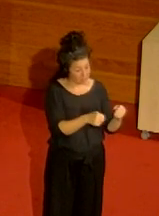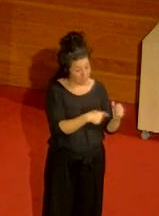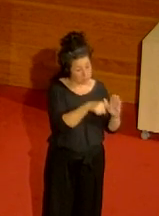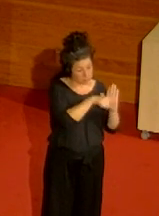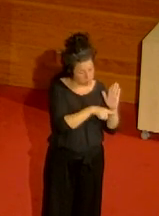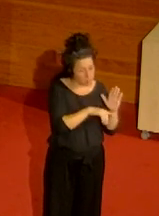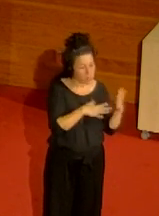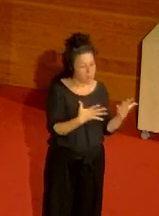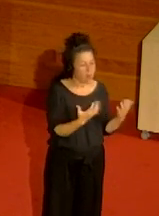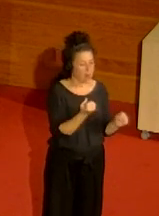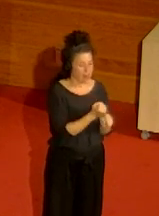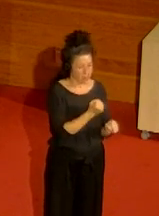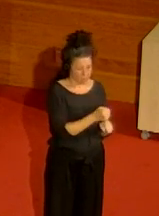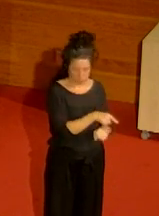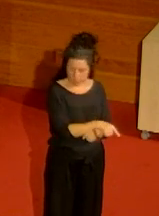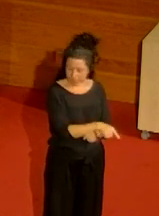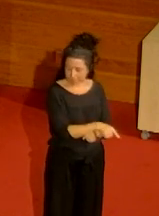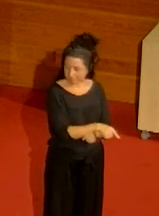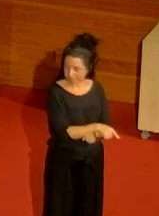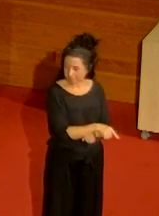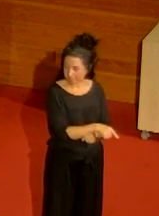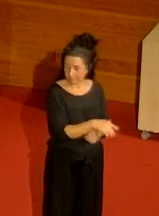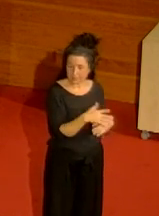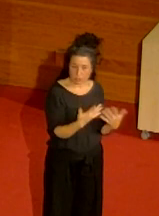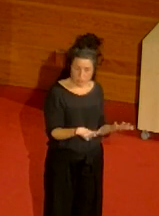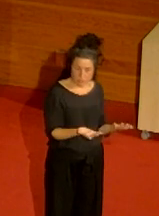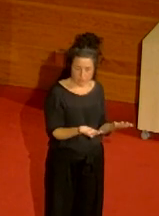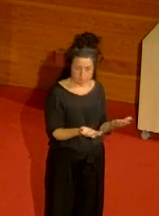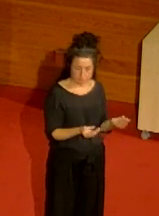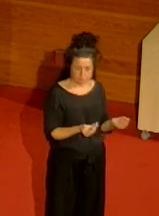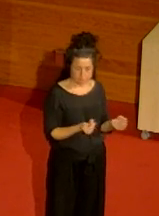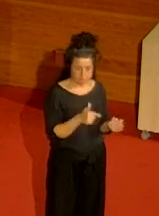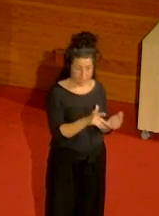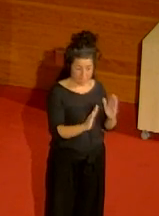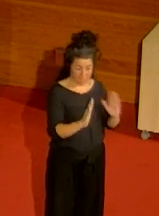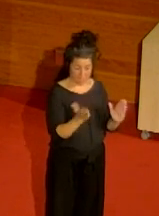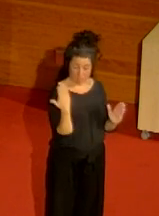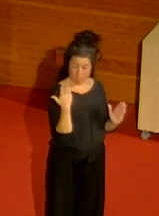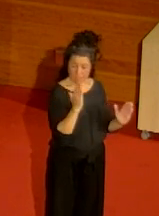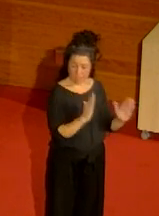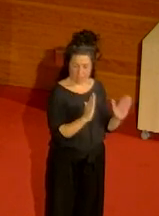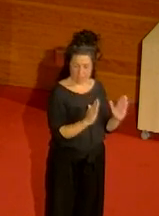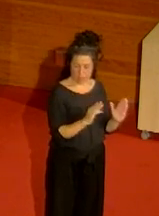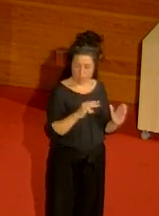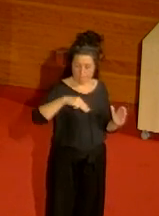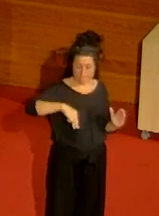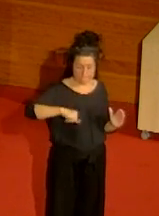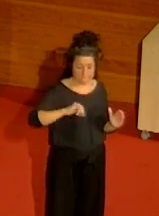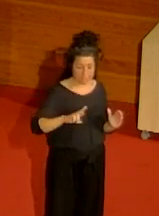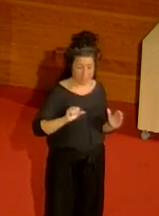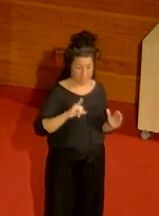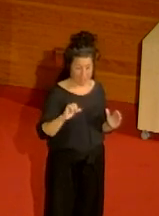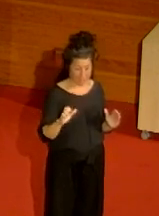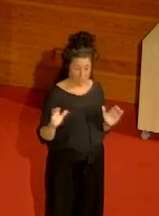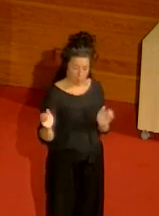el laborismo Entonces en ese momento los mitragillas eran una minoría y